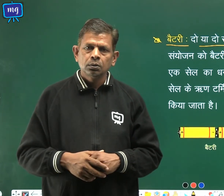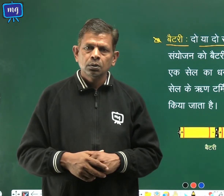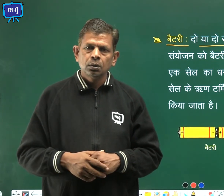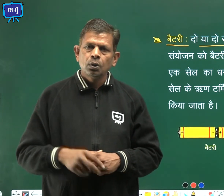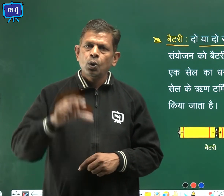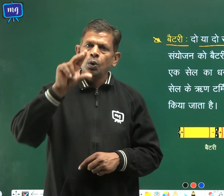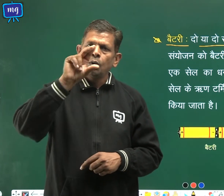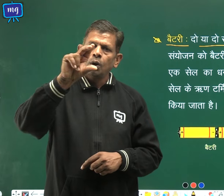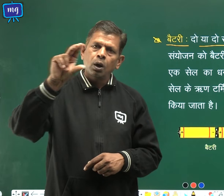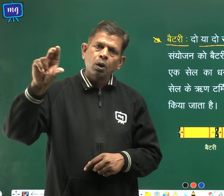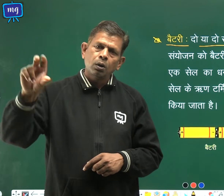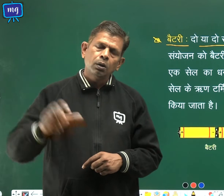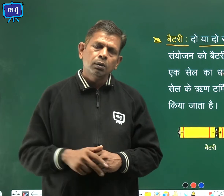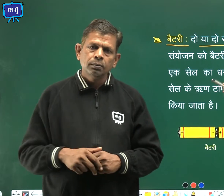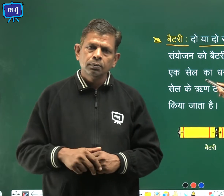सेलों के